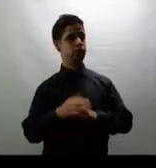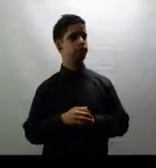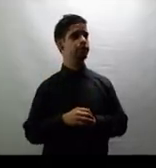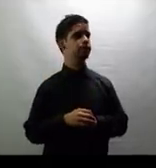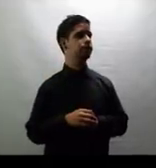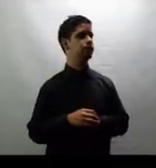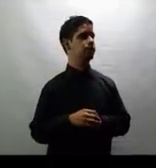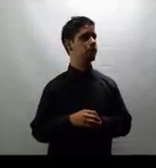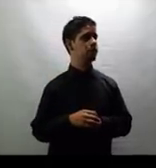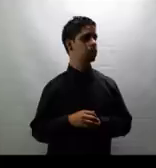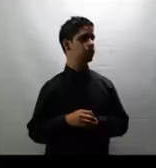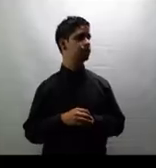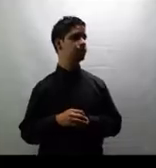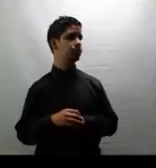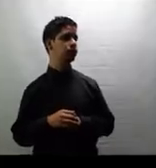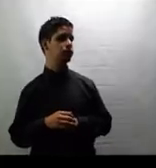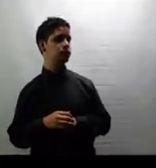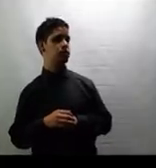de